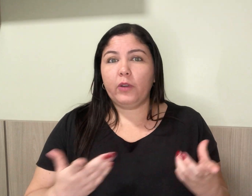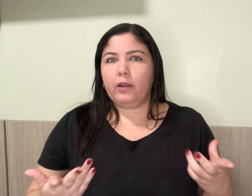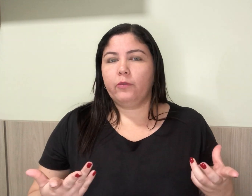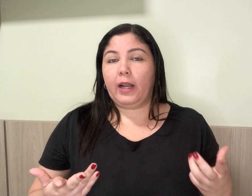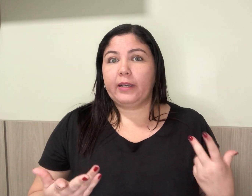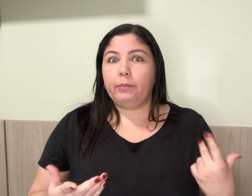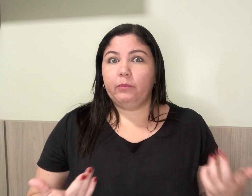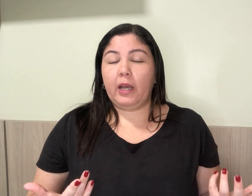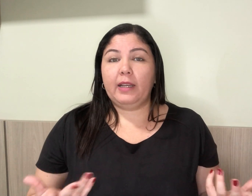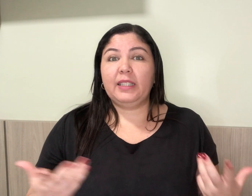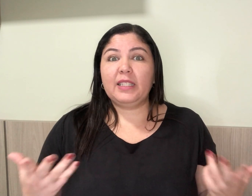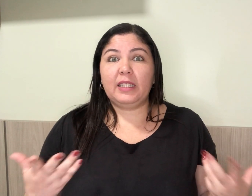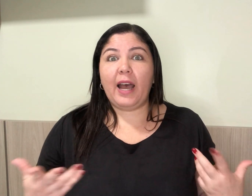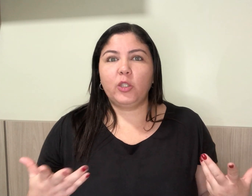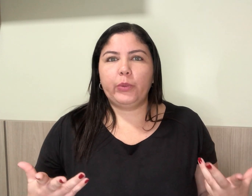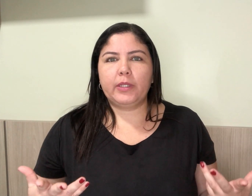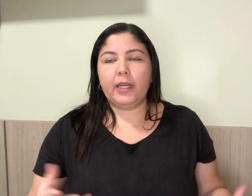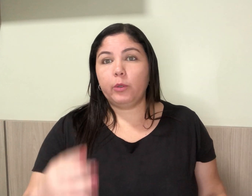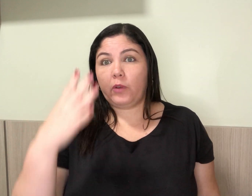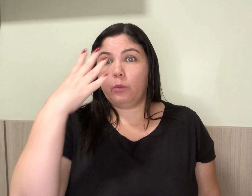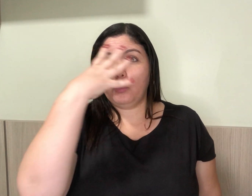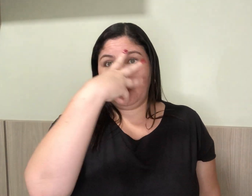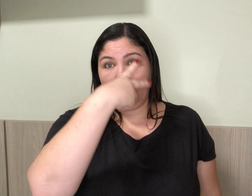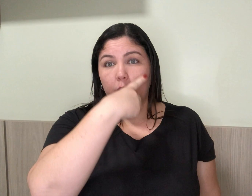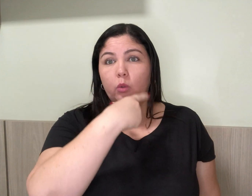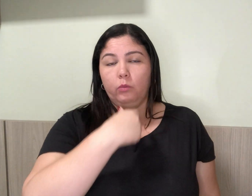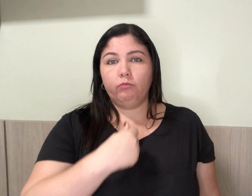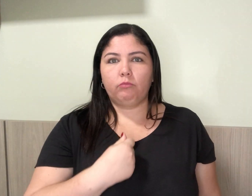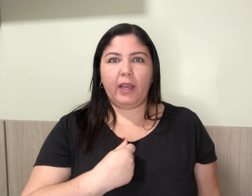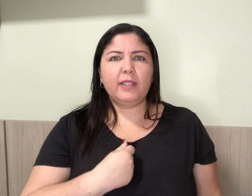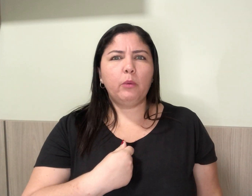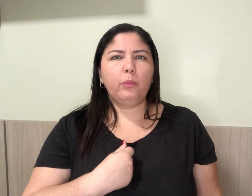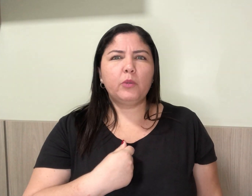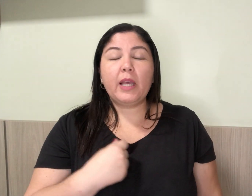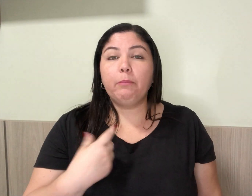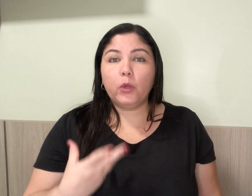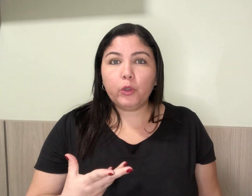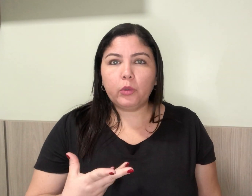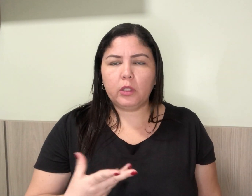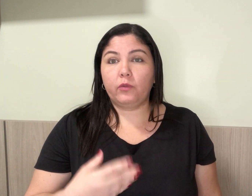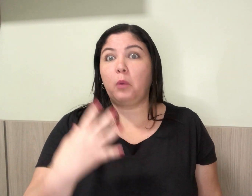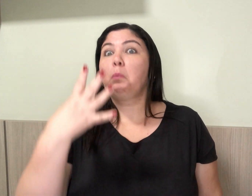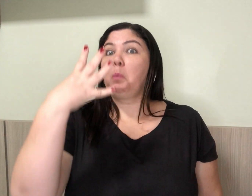quero falar que a intensidade, por exemplo, eu falo bonito. Aí, se é muito bonito, eu falo